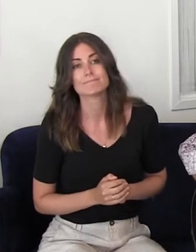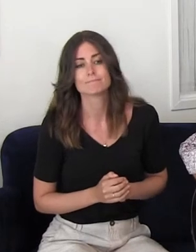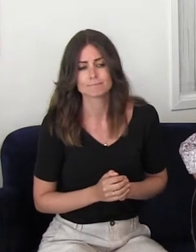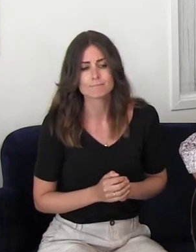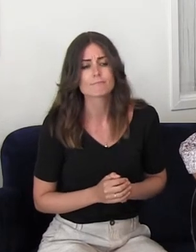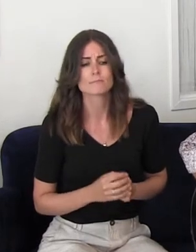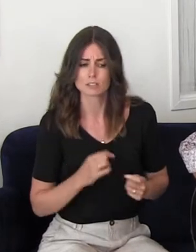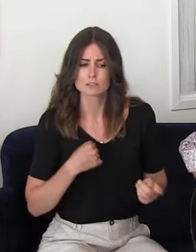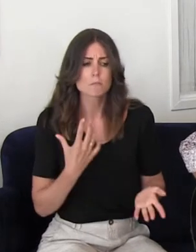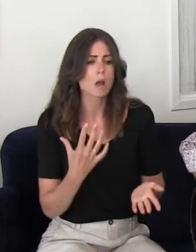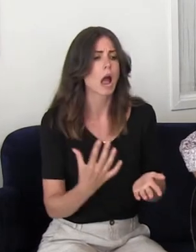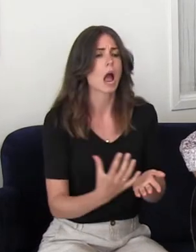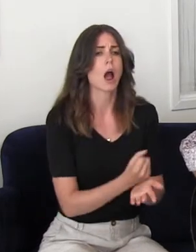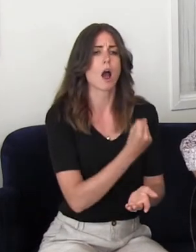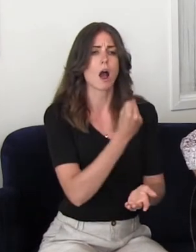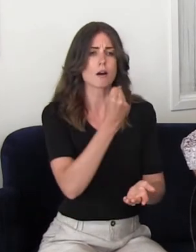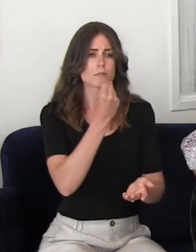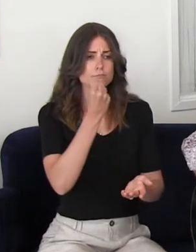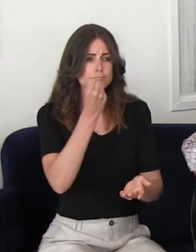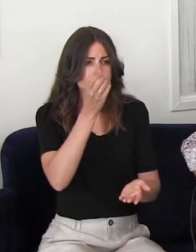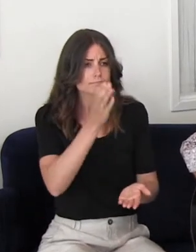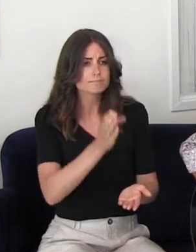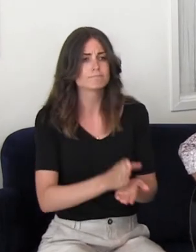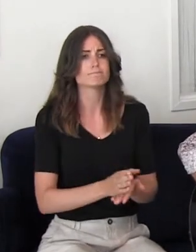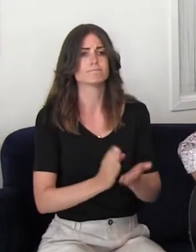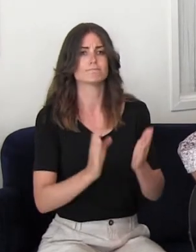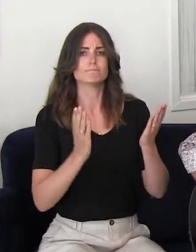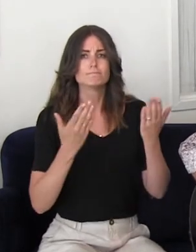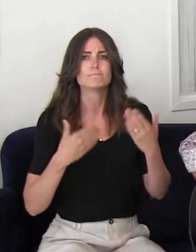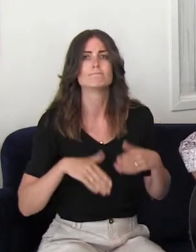och som lyckas komma till sin rätt